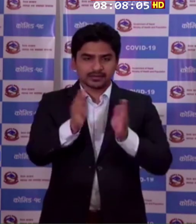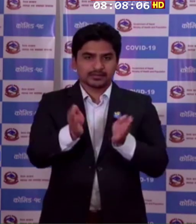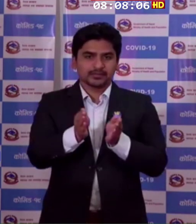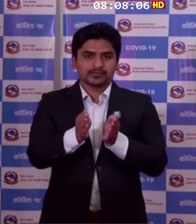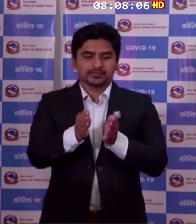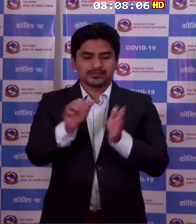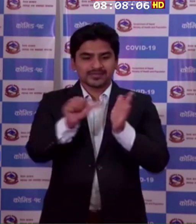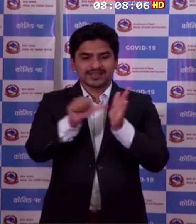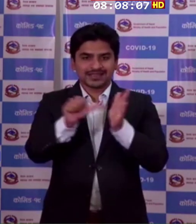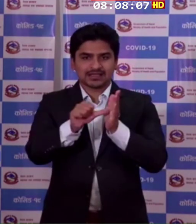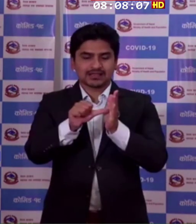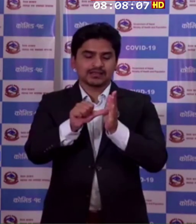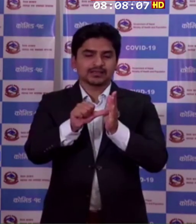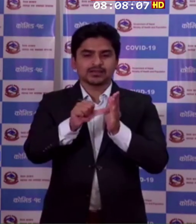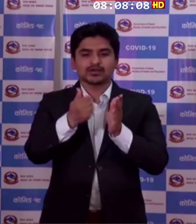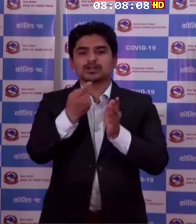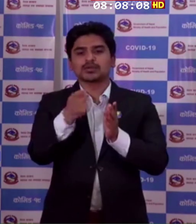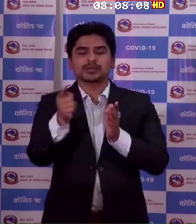मन्त्रालयका अनुसार हालसम्म PCR